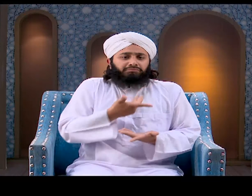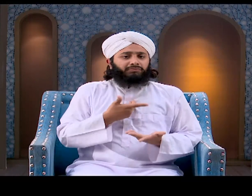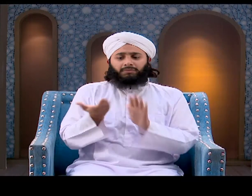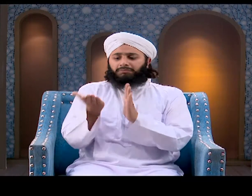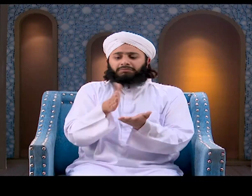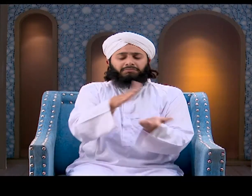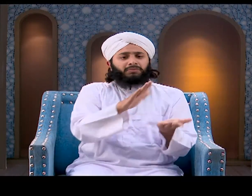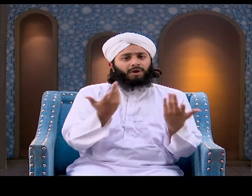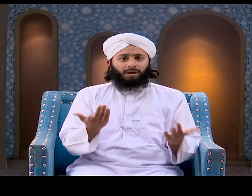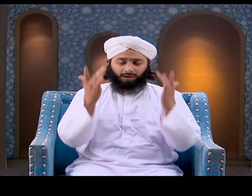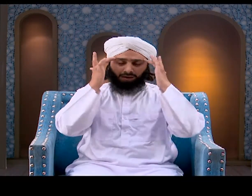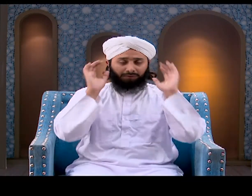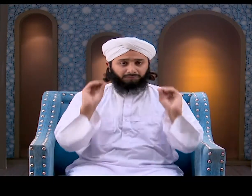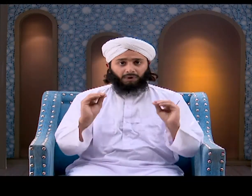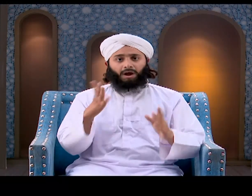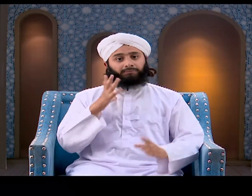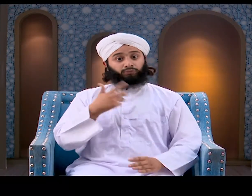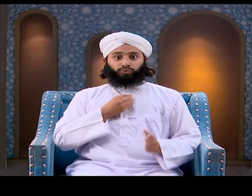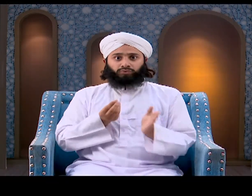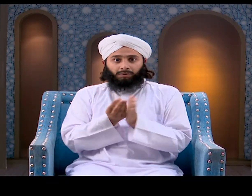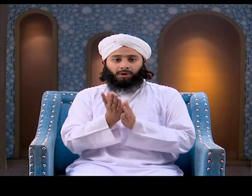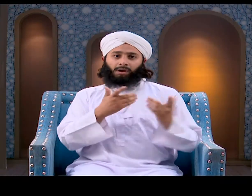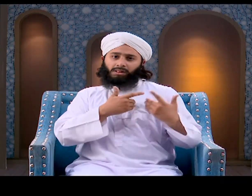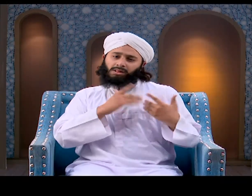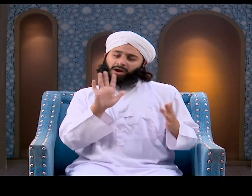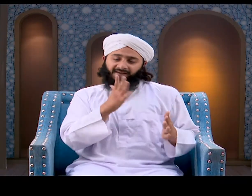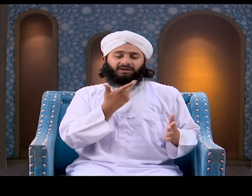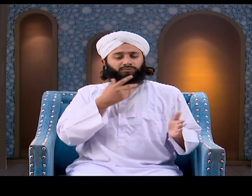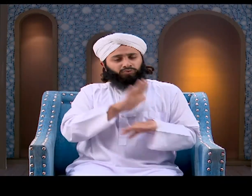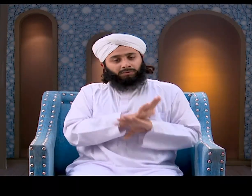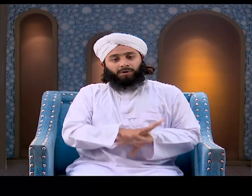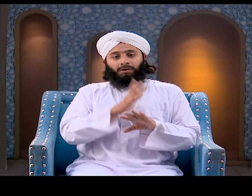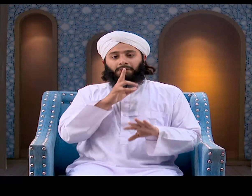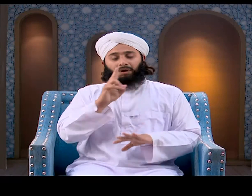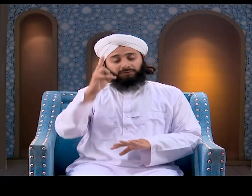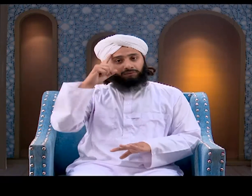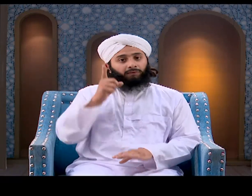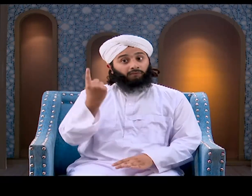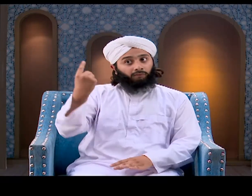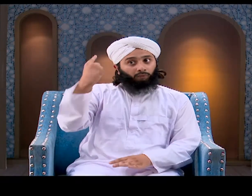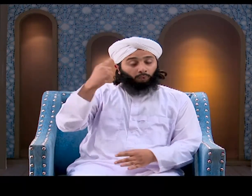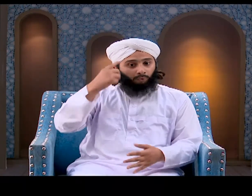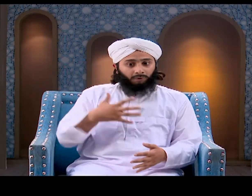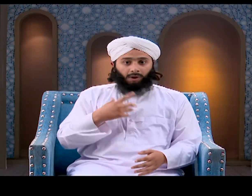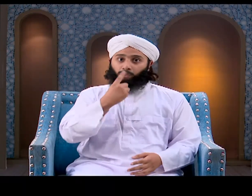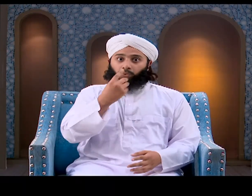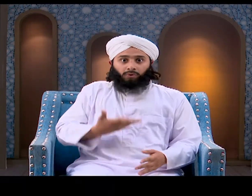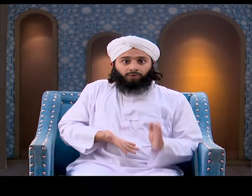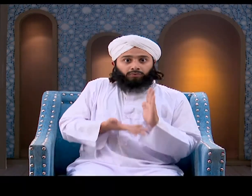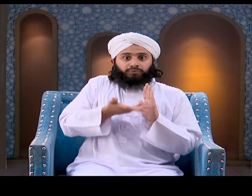کے باوجود ہم خود کو جھوٹی تسلیاں دینے کی کوشش کرتے ہیں، مثلا فلاں کا کولیسٹرول بڑھا ہوا تھا، فلاں کو تو